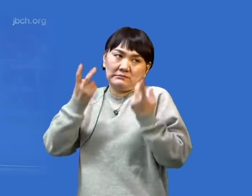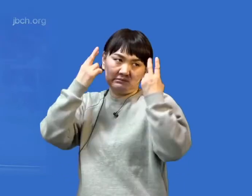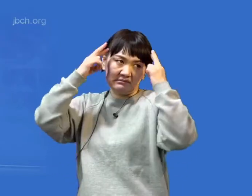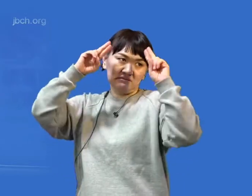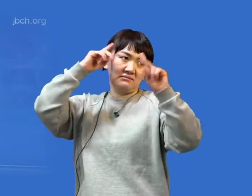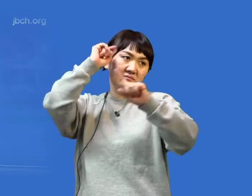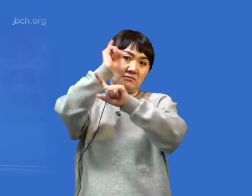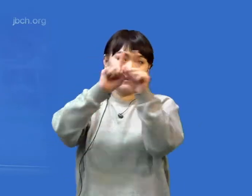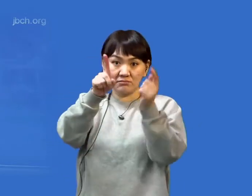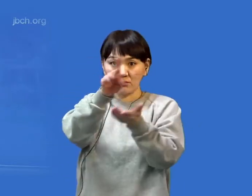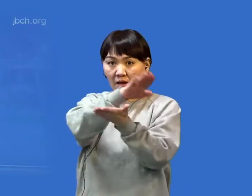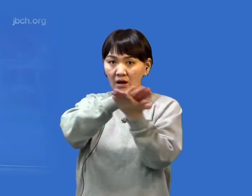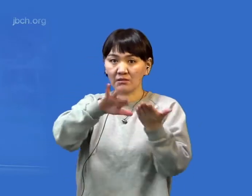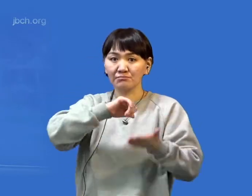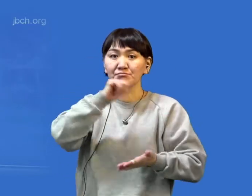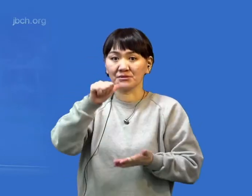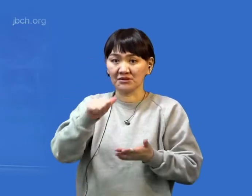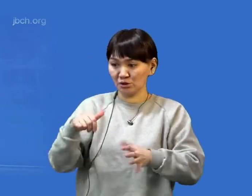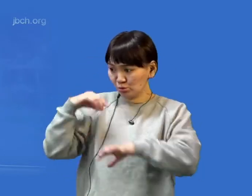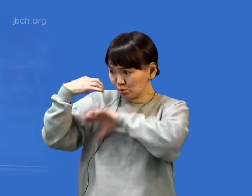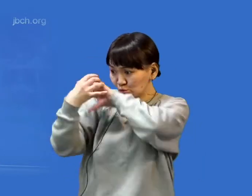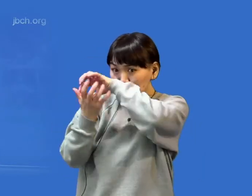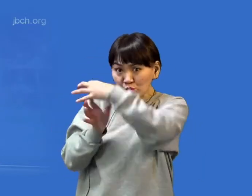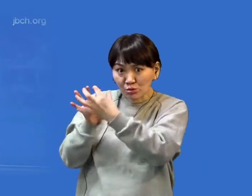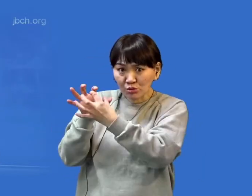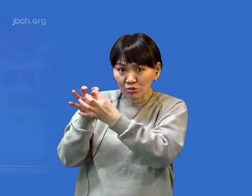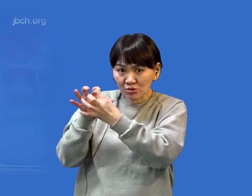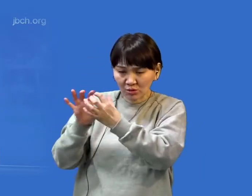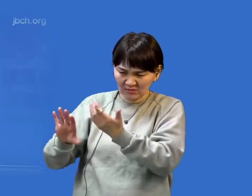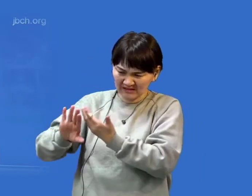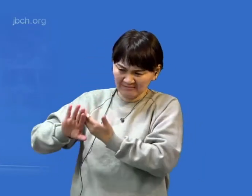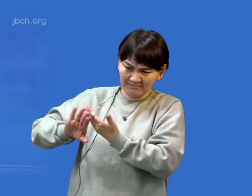ертөнцөөс тусгаар байхыг хэлээд итэл тусгаар байх юм байхгүй шүү